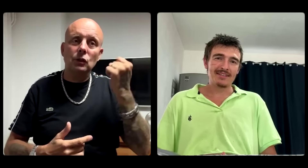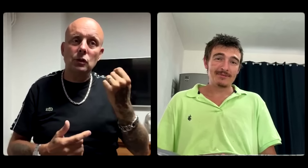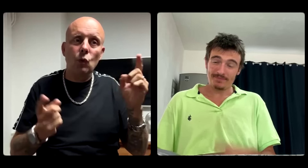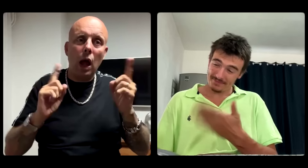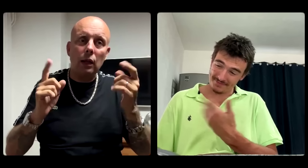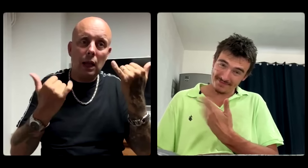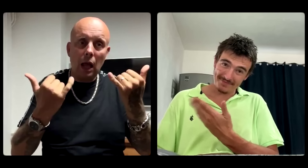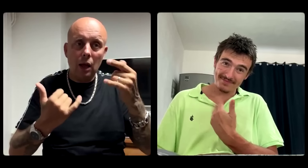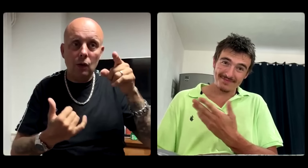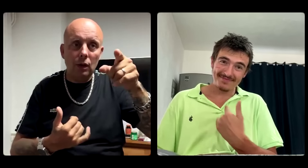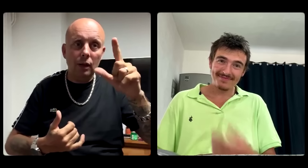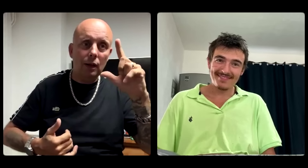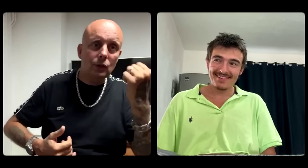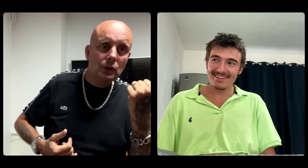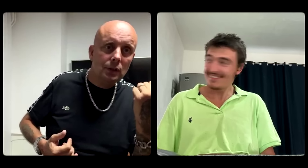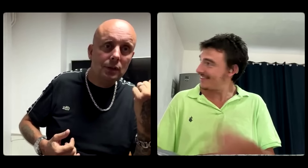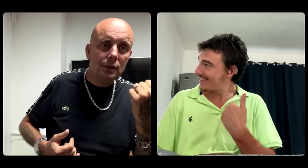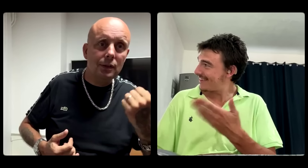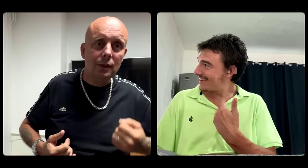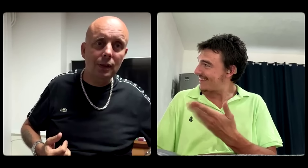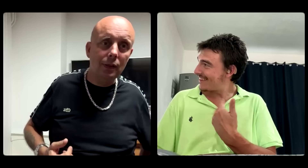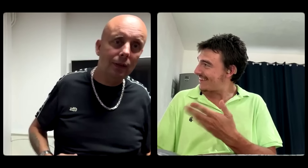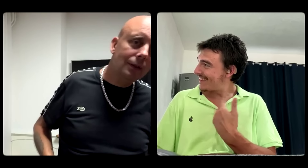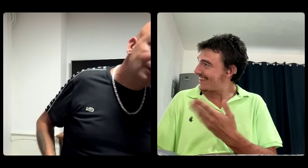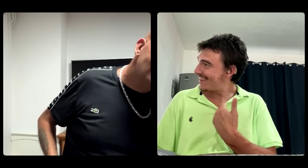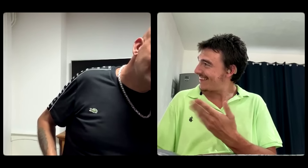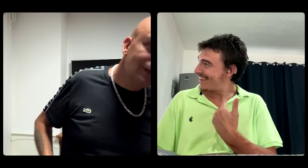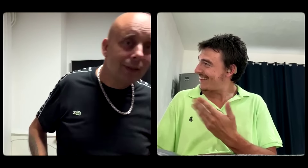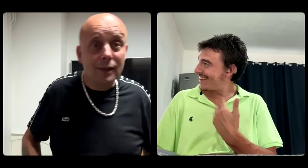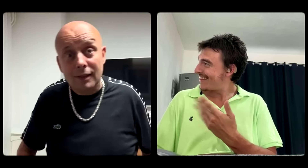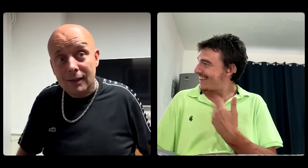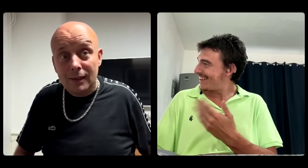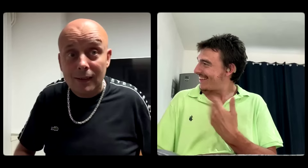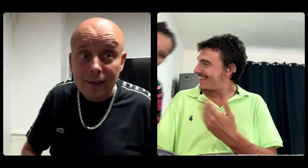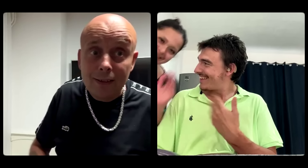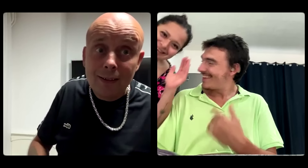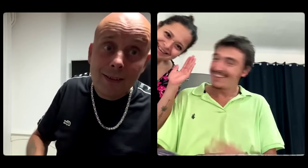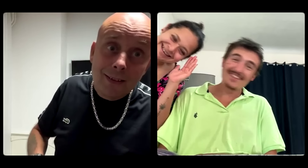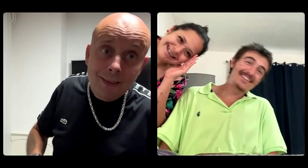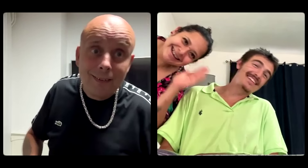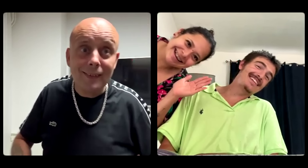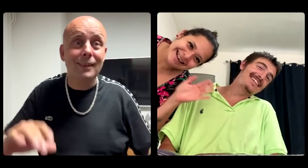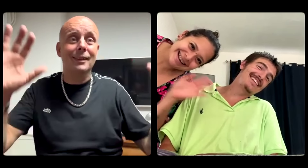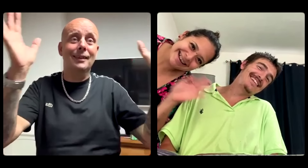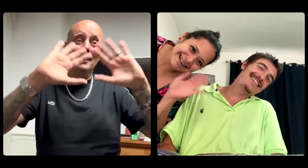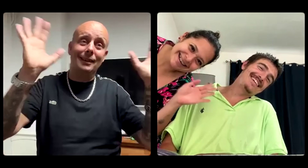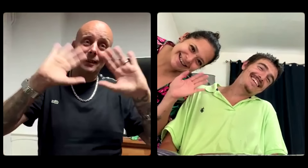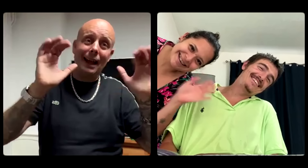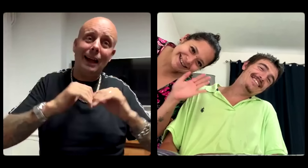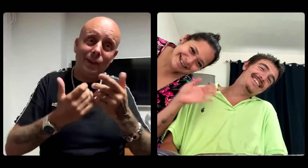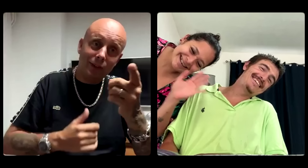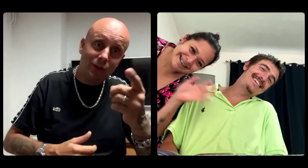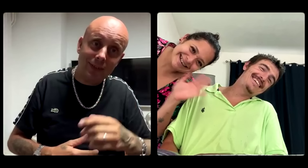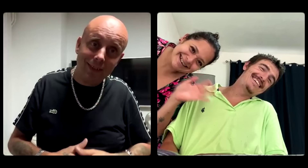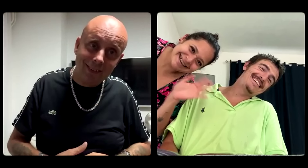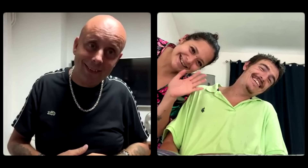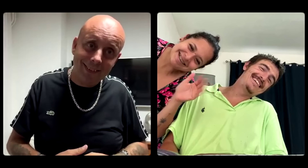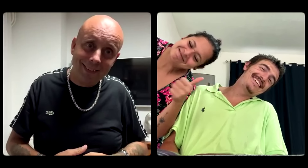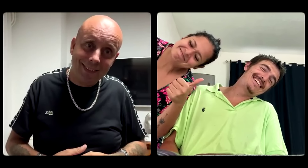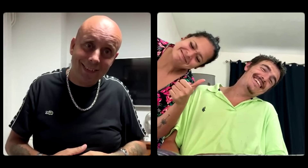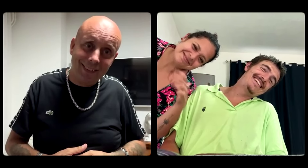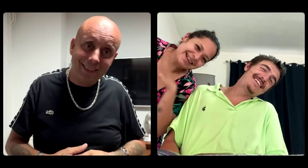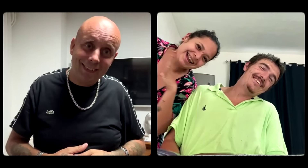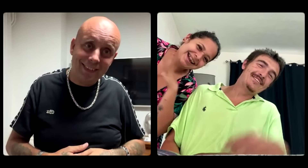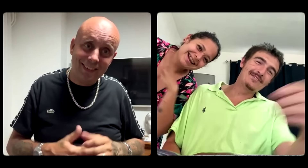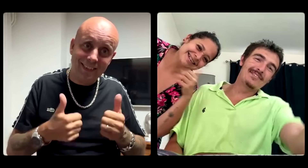Ja, deze alleen jullie hier niet echt. Maar weet je wat? Je ziet geen voordeel. Maar moest dat?